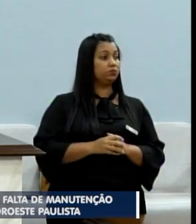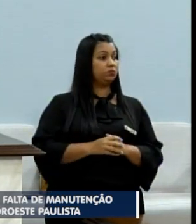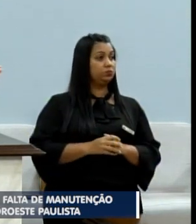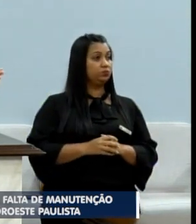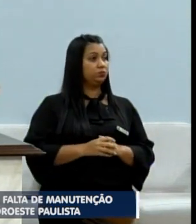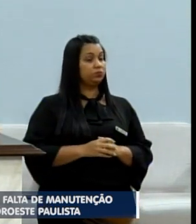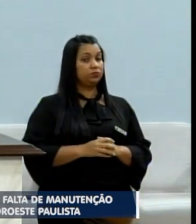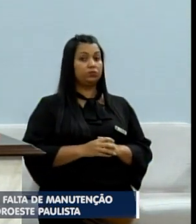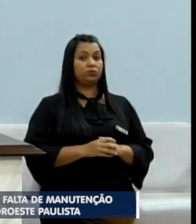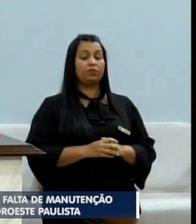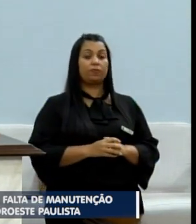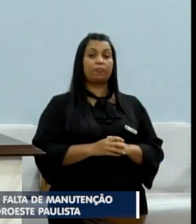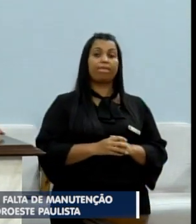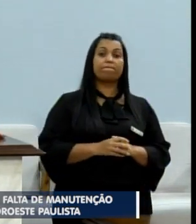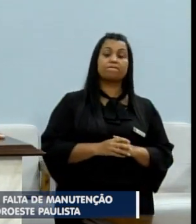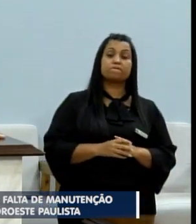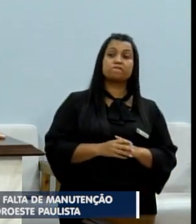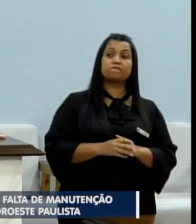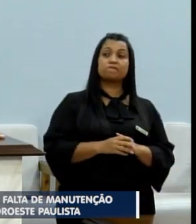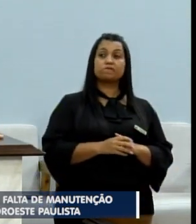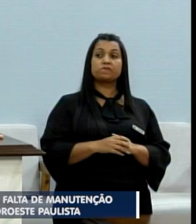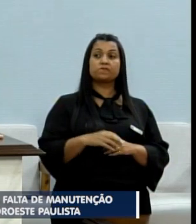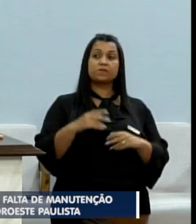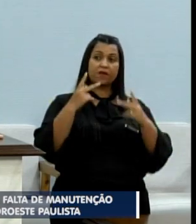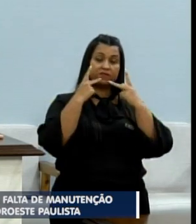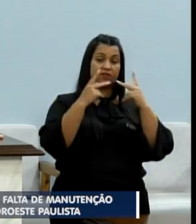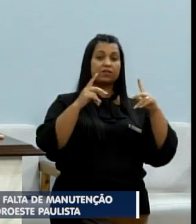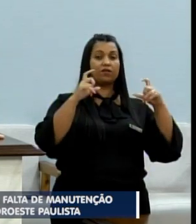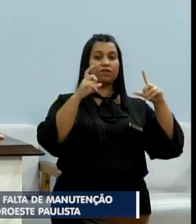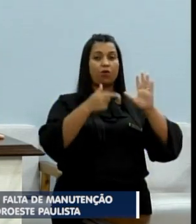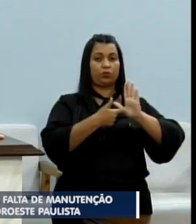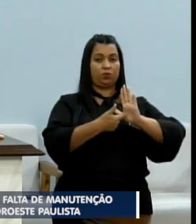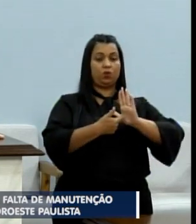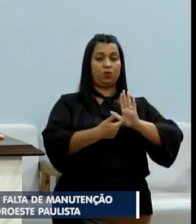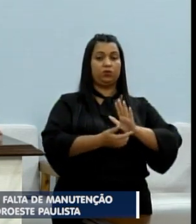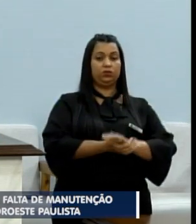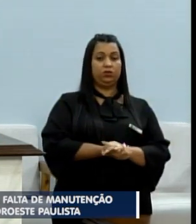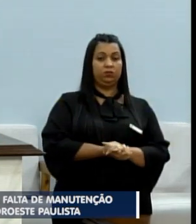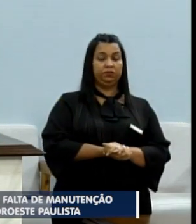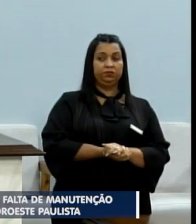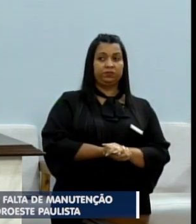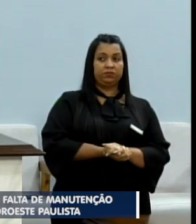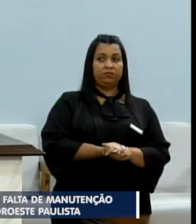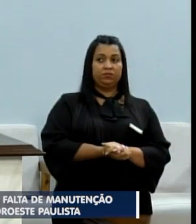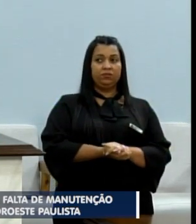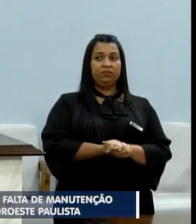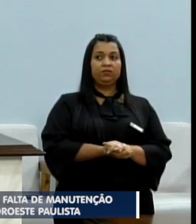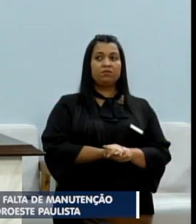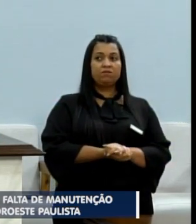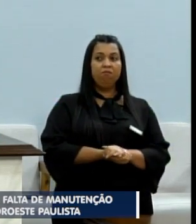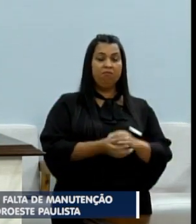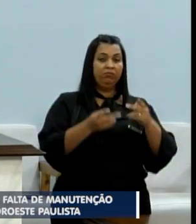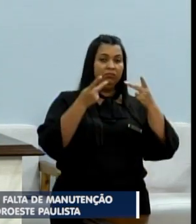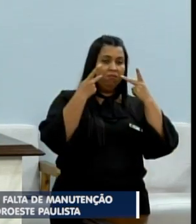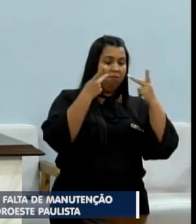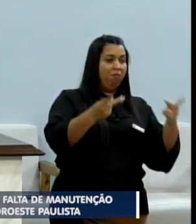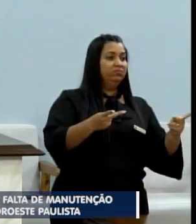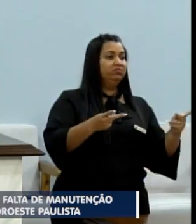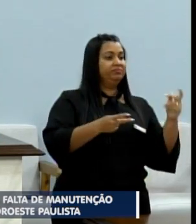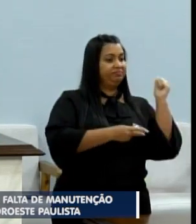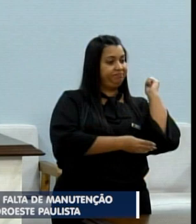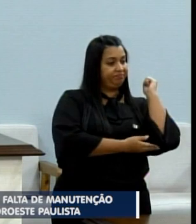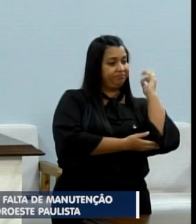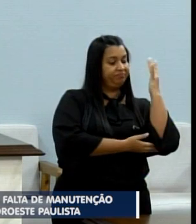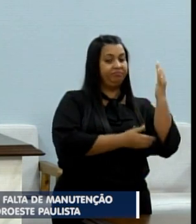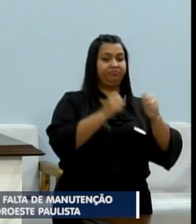depois de ter feito uma visita, já queria que colocasse as fotos aí, uma visita na nossa floresta do